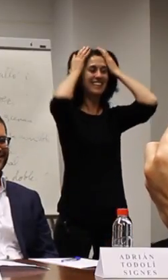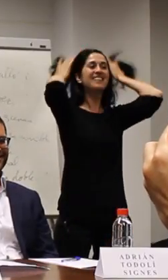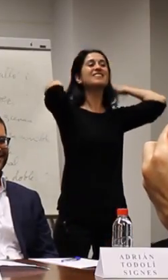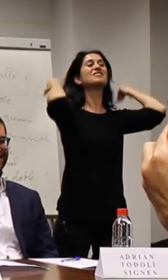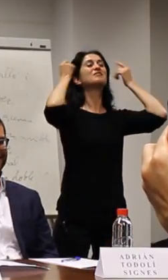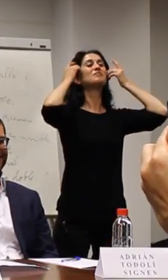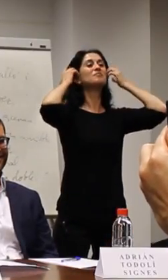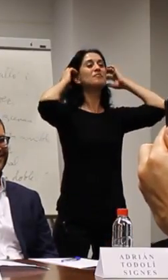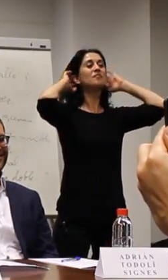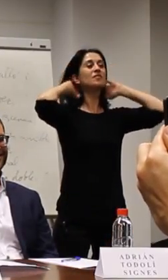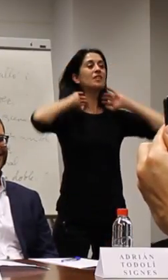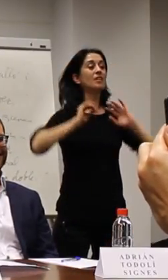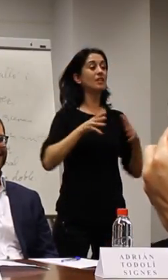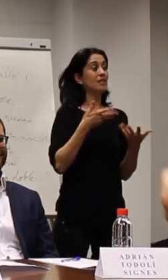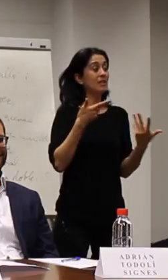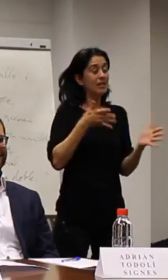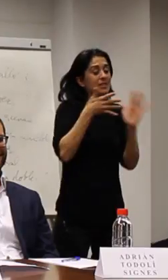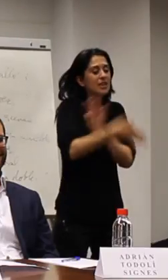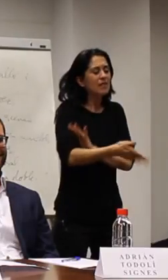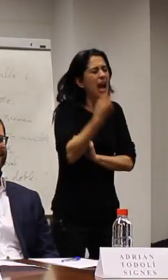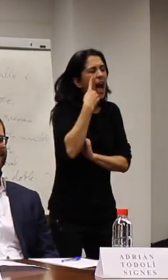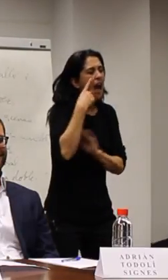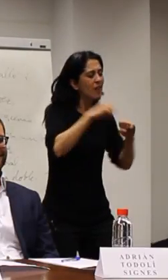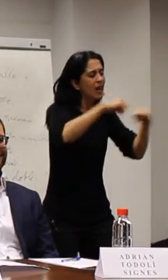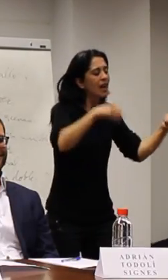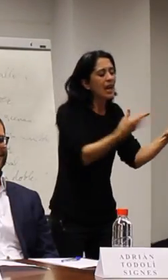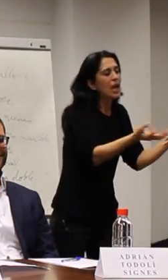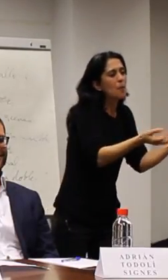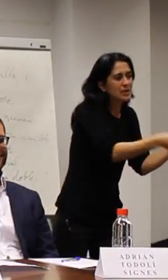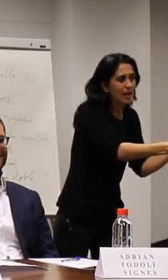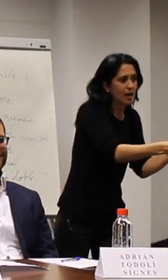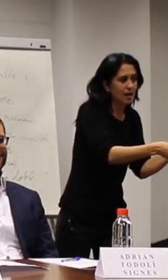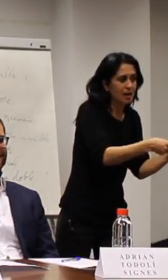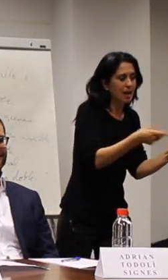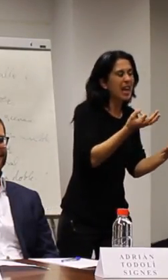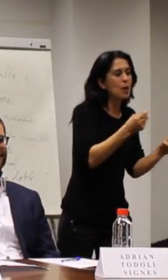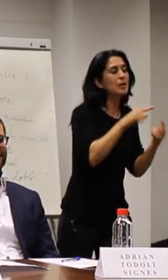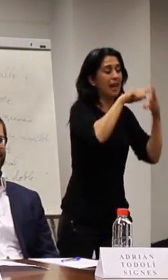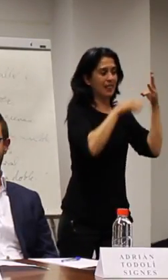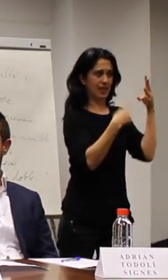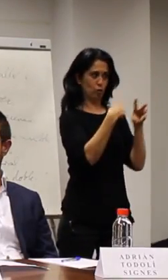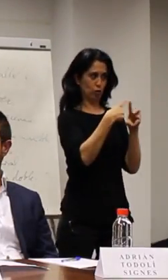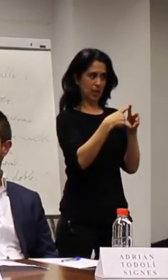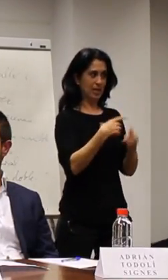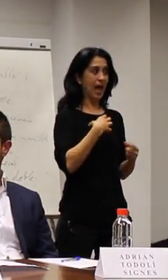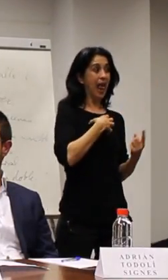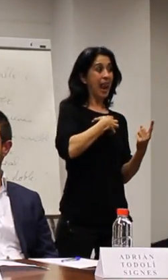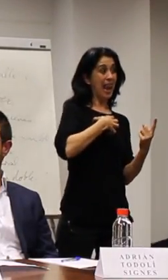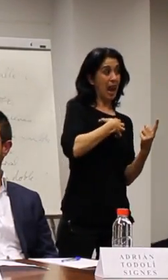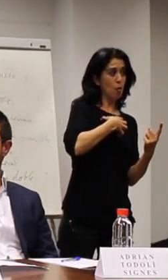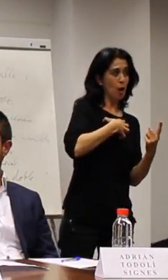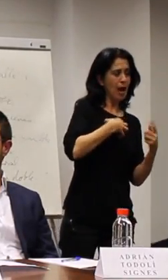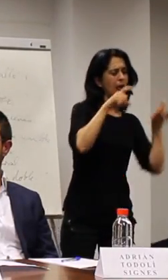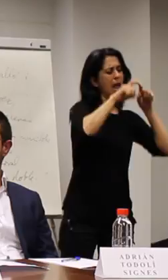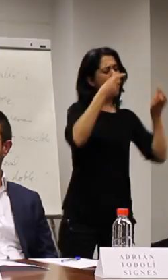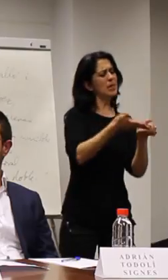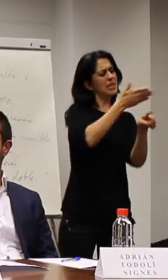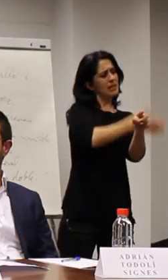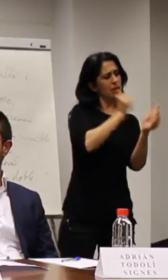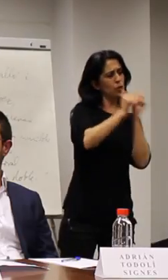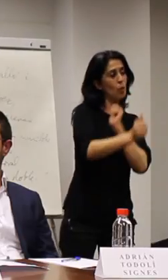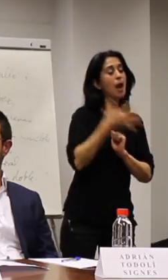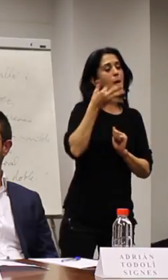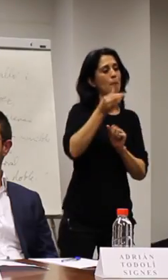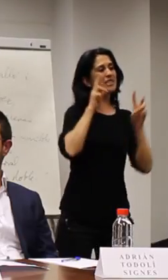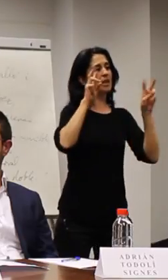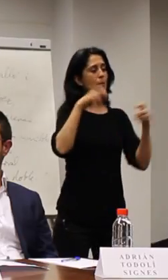lo que interesa es ver qué está pasando, cómo está afectando en tres aspectos: aspecto laboral, aspecto económico de las empresas anteriores, aspecto fiscales